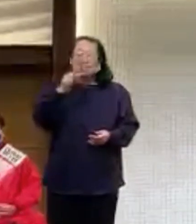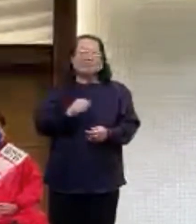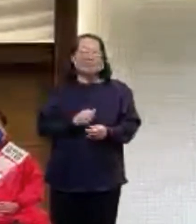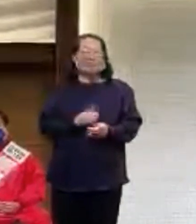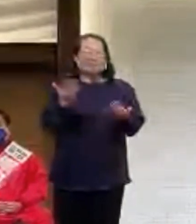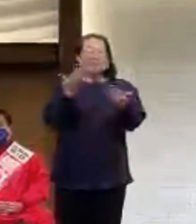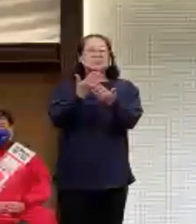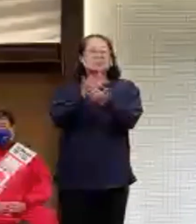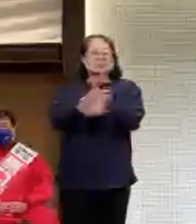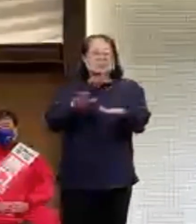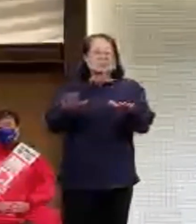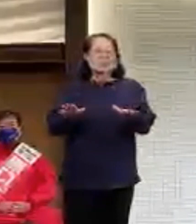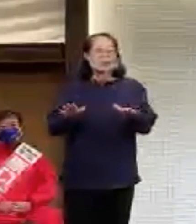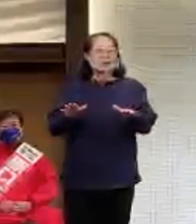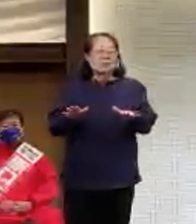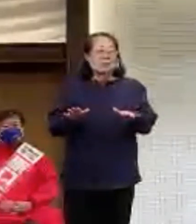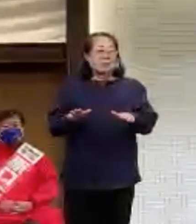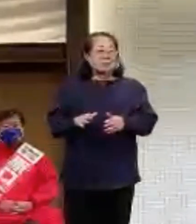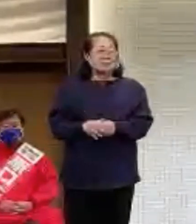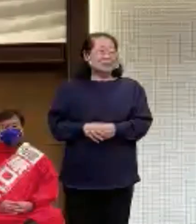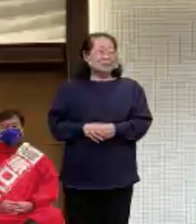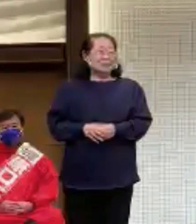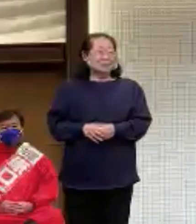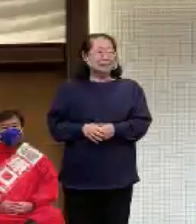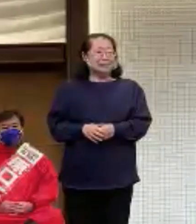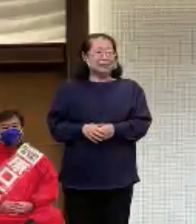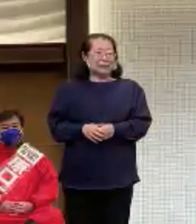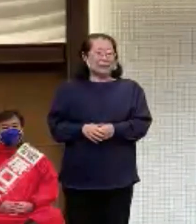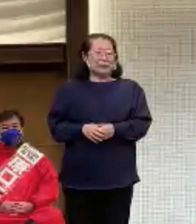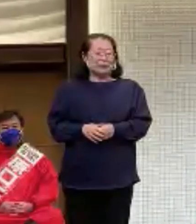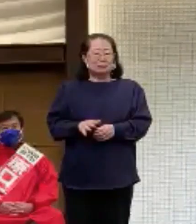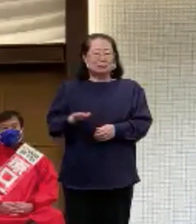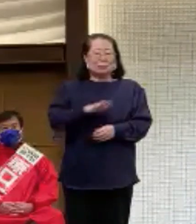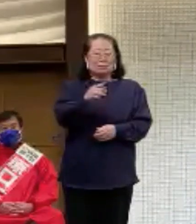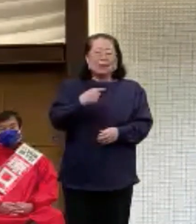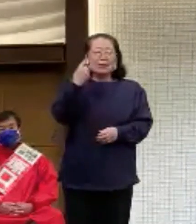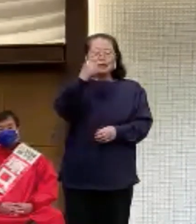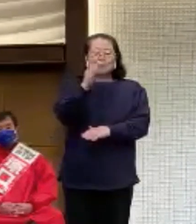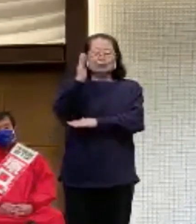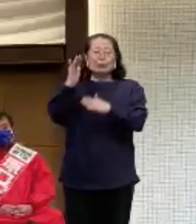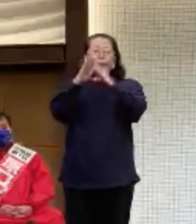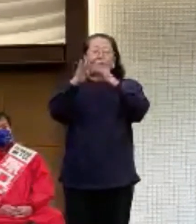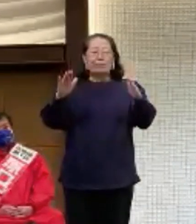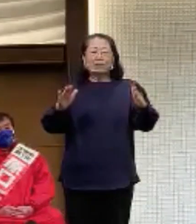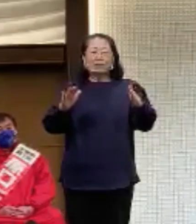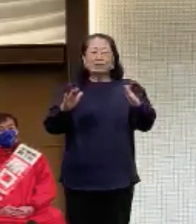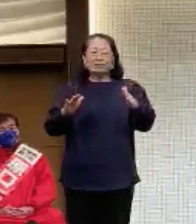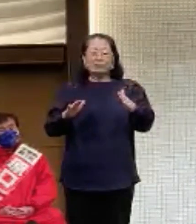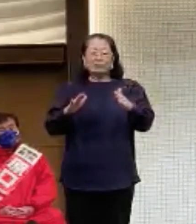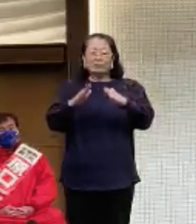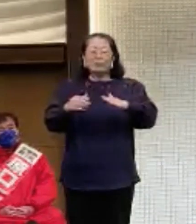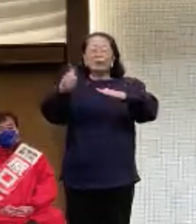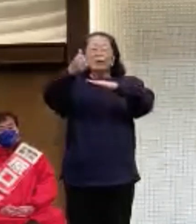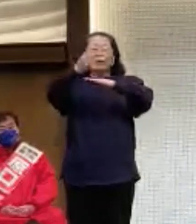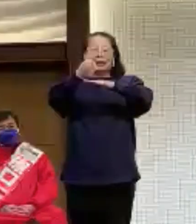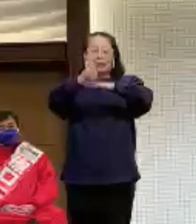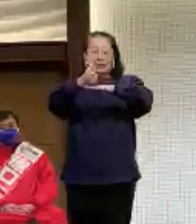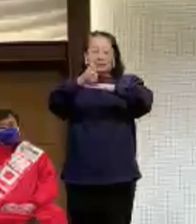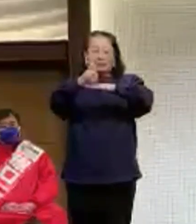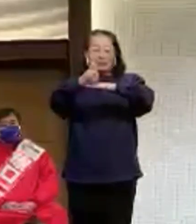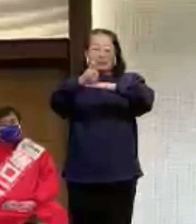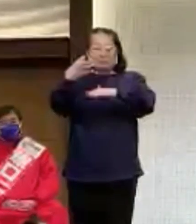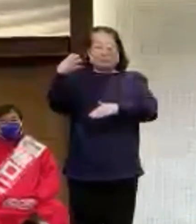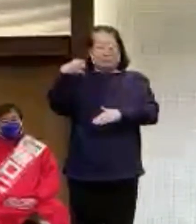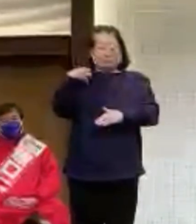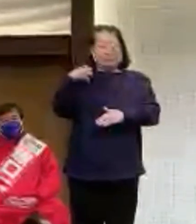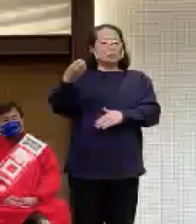きましたので今回はこういうふうに原口和弘の講演会会長ということで構成